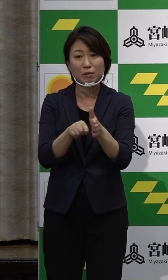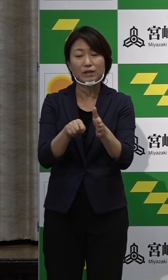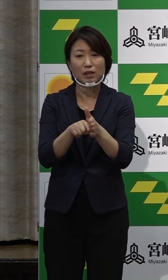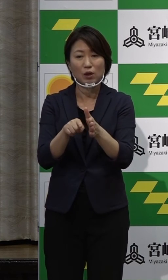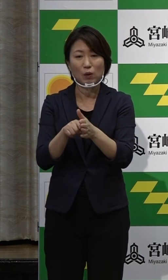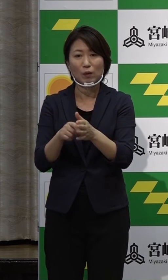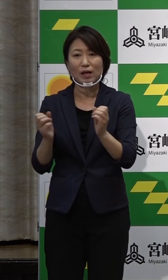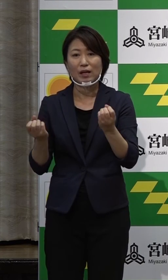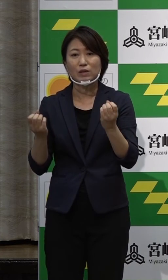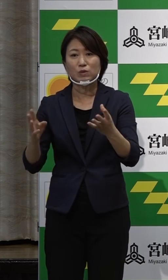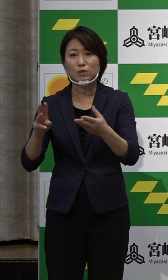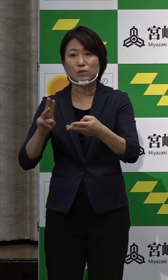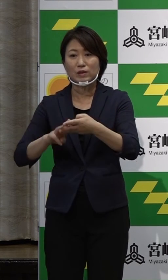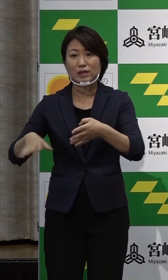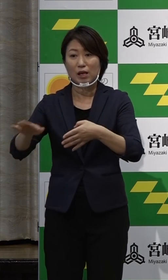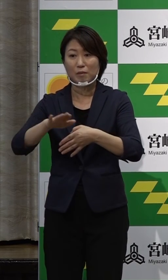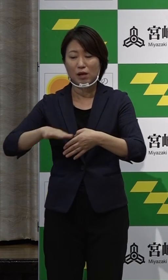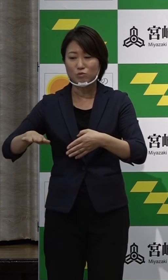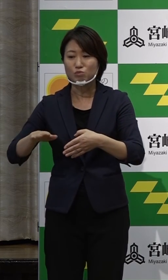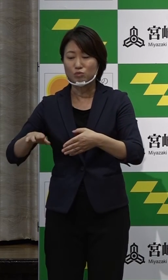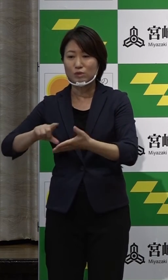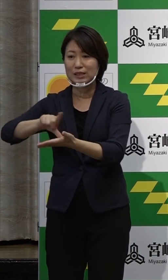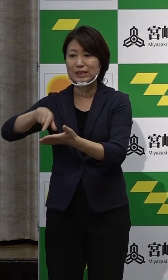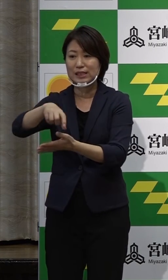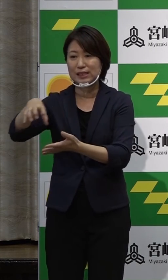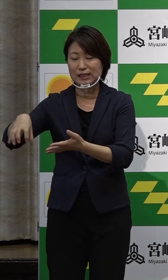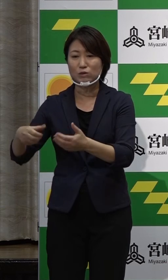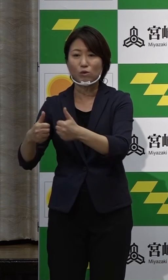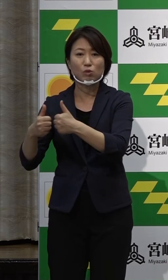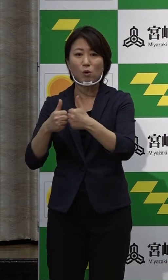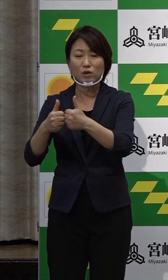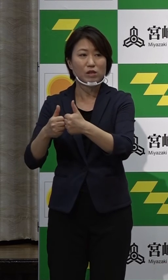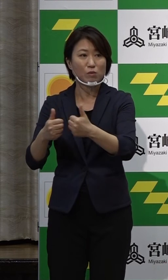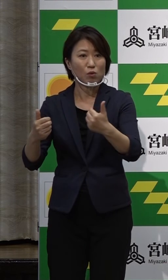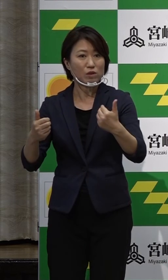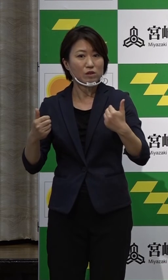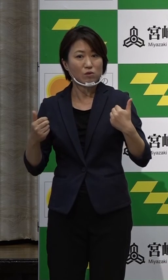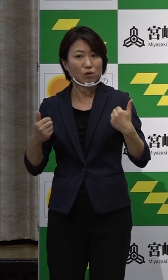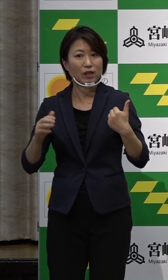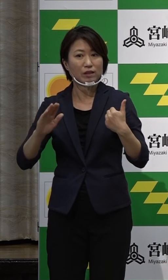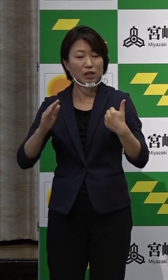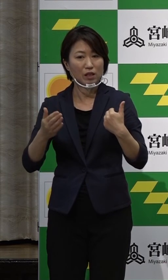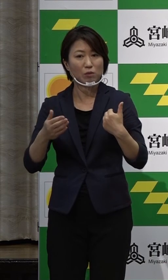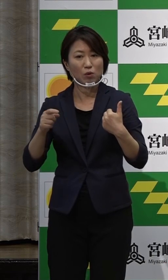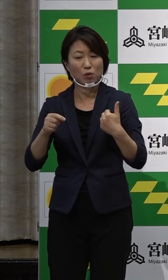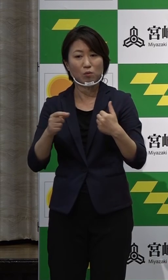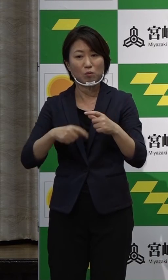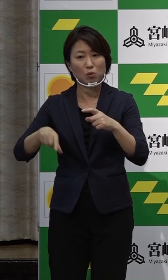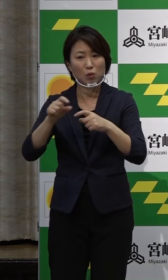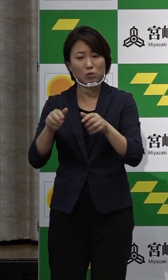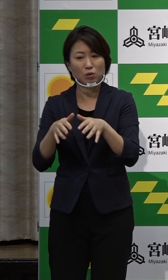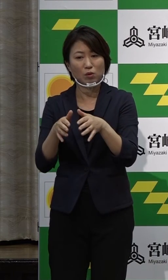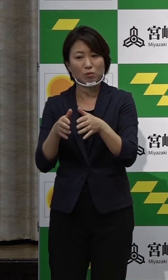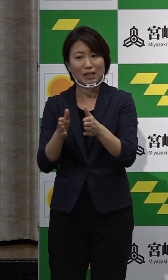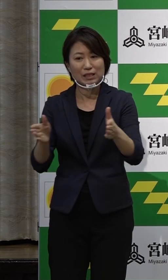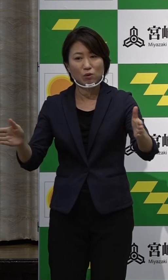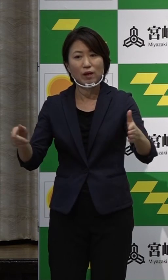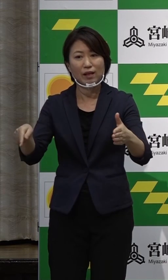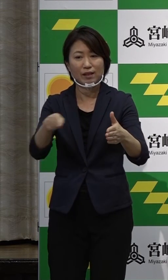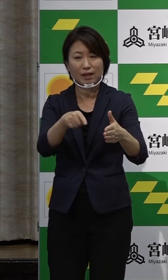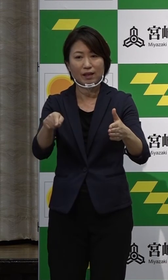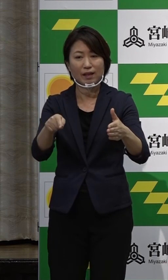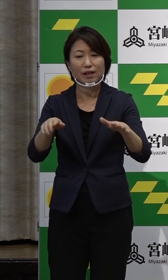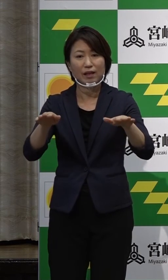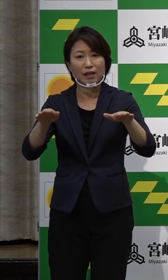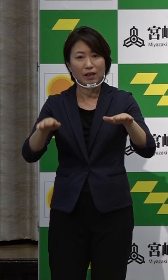体との協議というのがあったと思うんですけども、その範囲を広げて今回